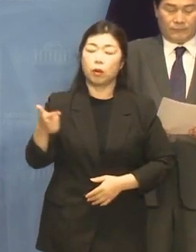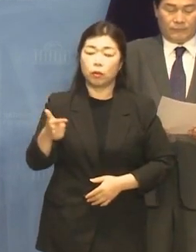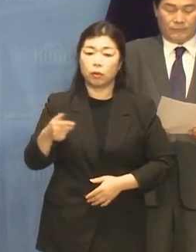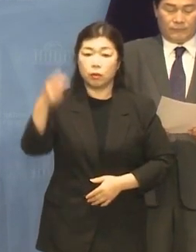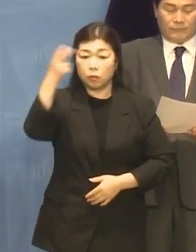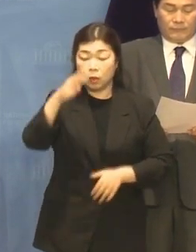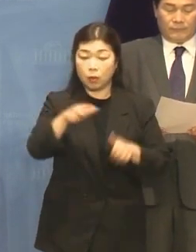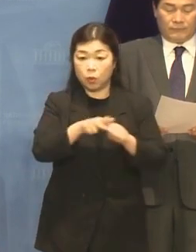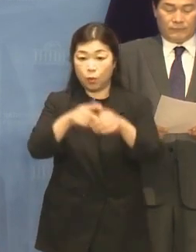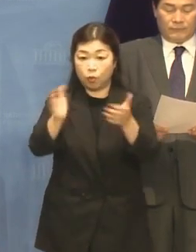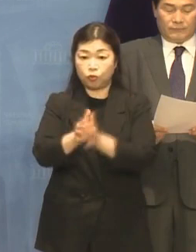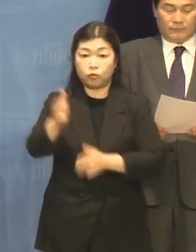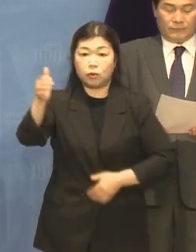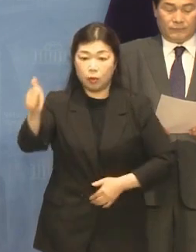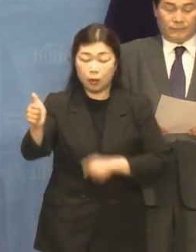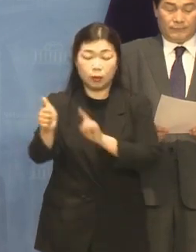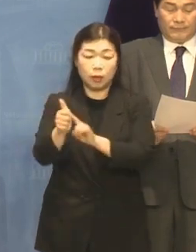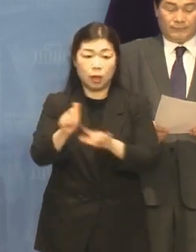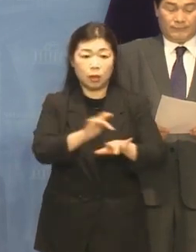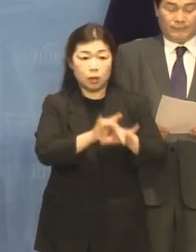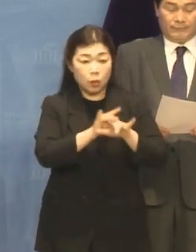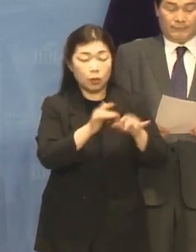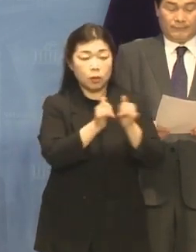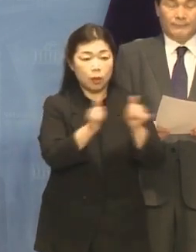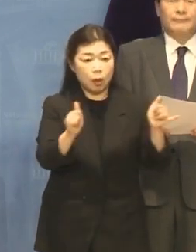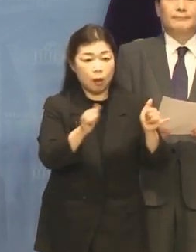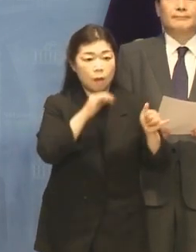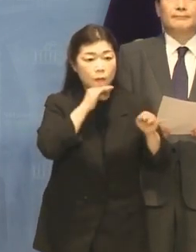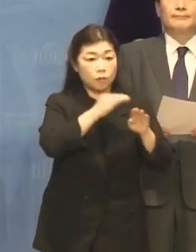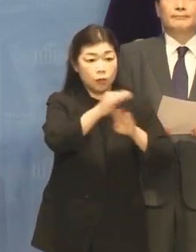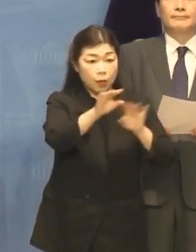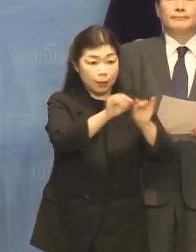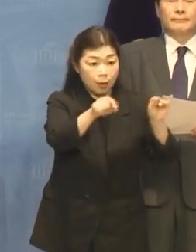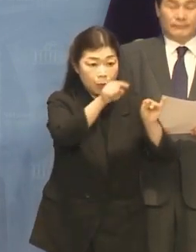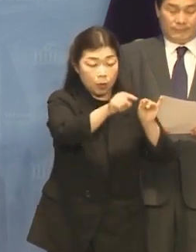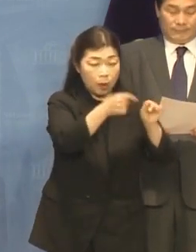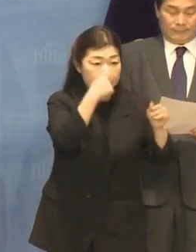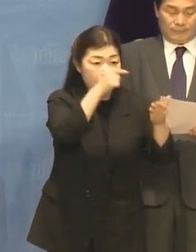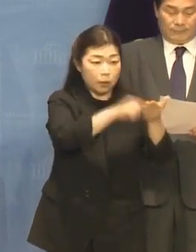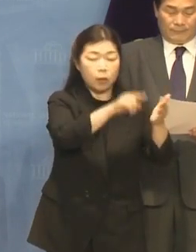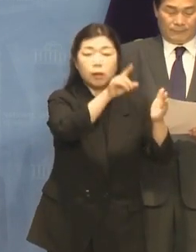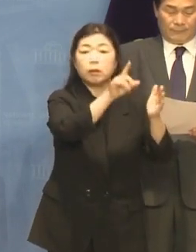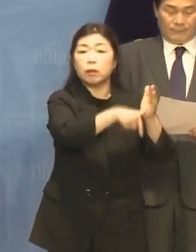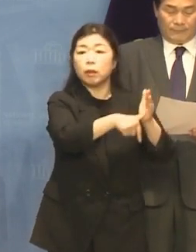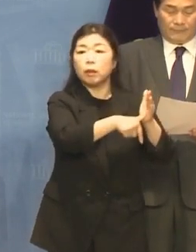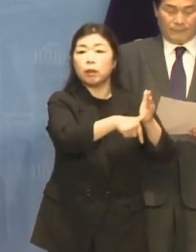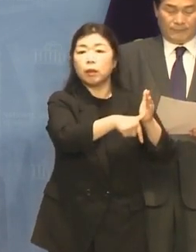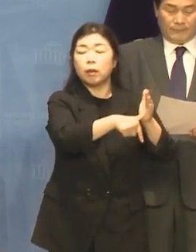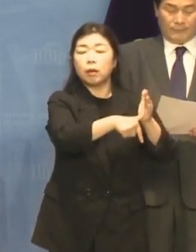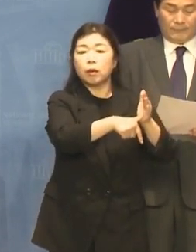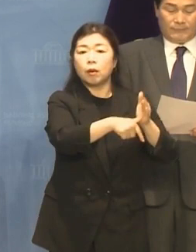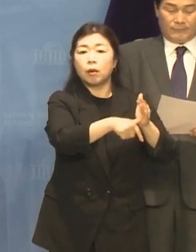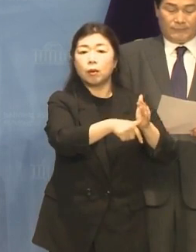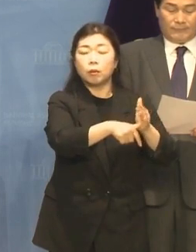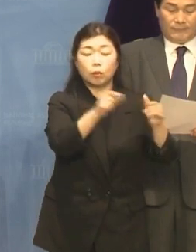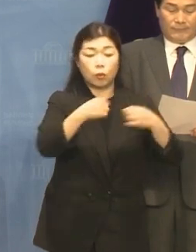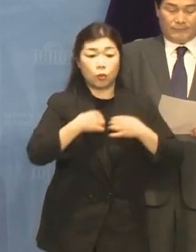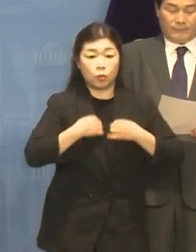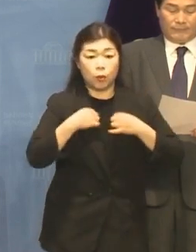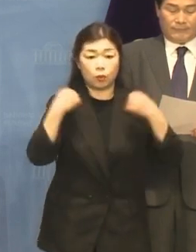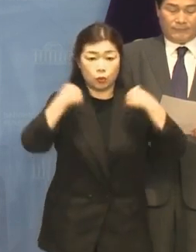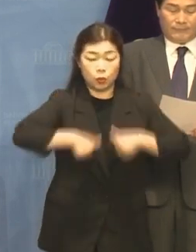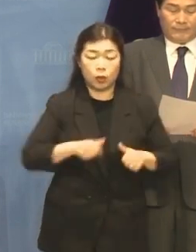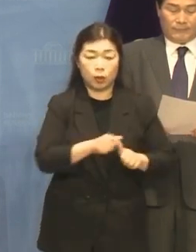해경수사정보국장은 실종자가 북측 해역에서 발견될 당시 구명조끼를 착용하고 있었고 북측에서